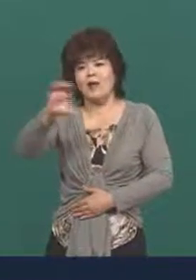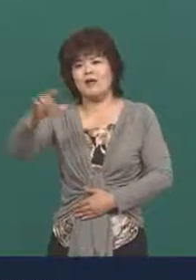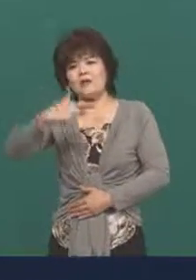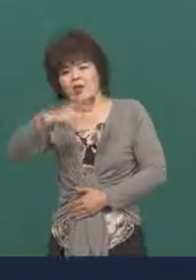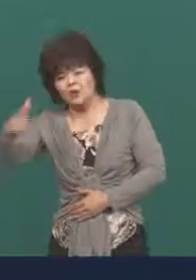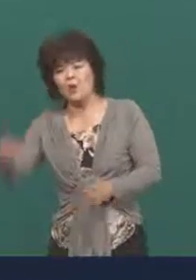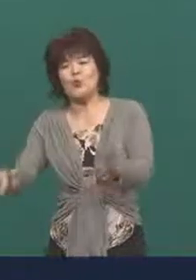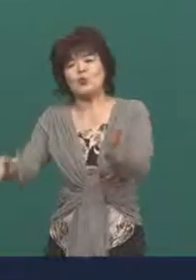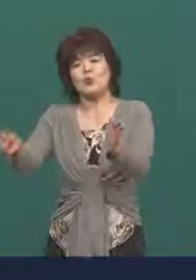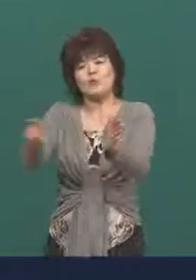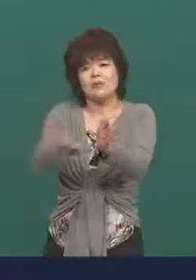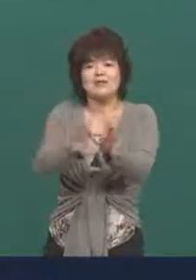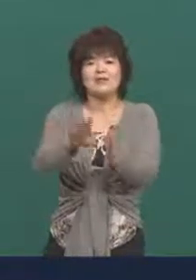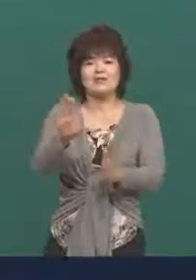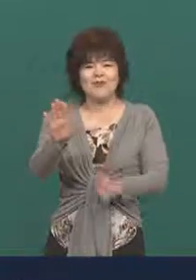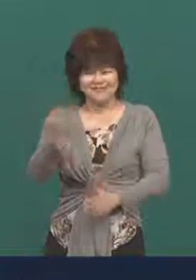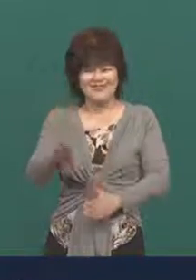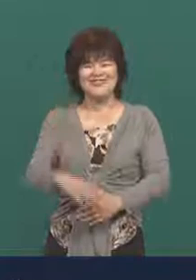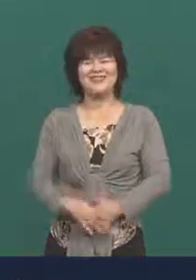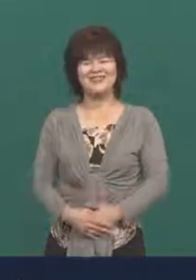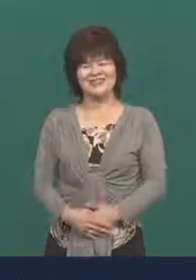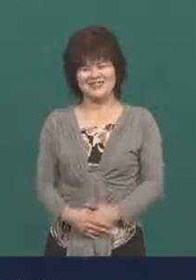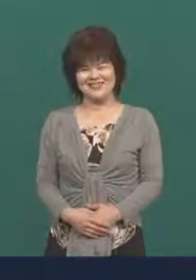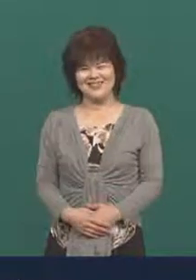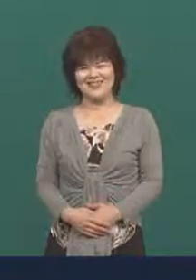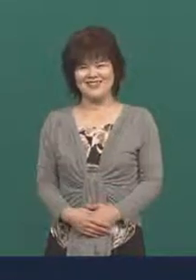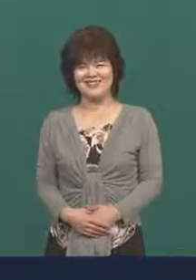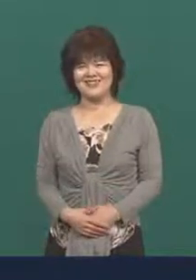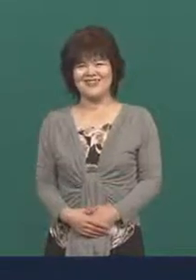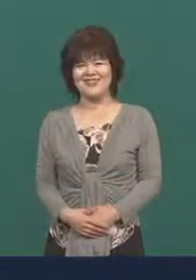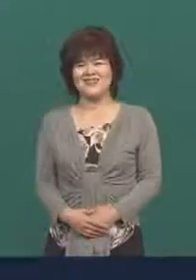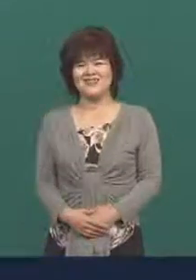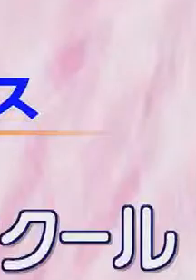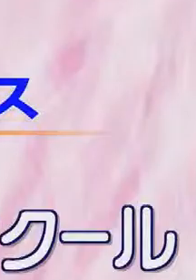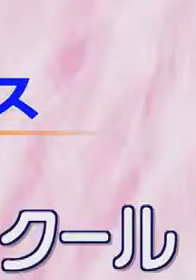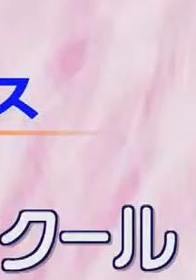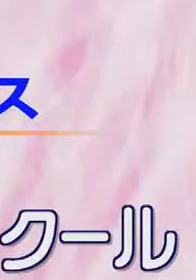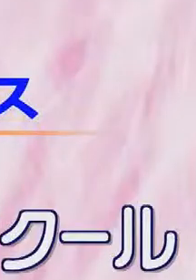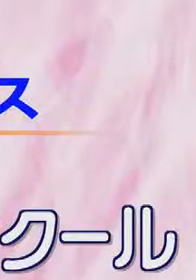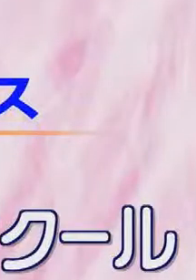339万円などが盛り込まれています。